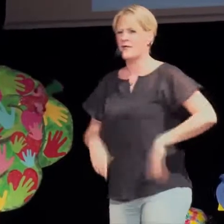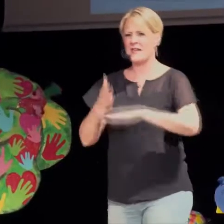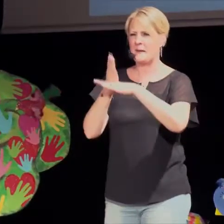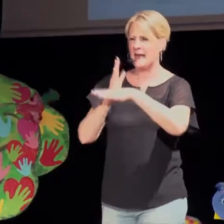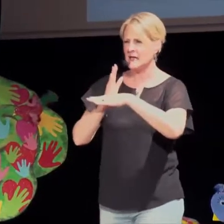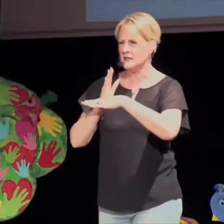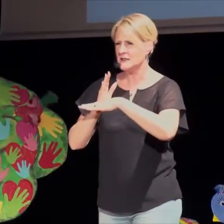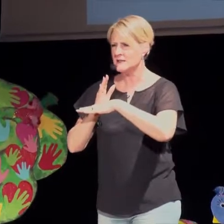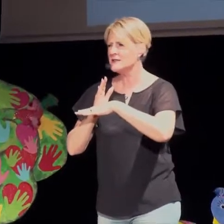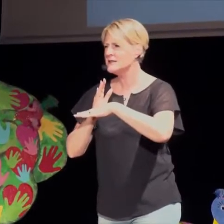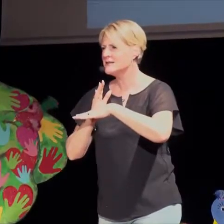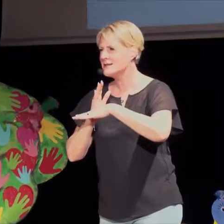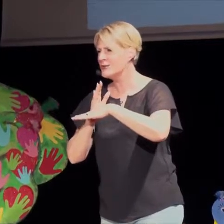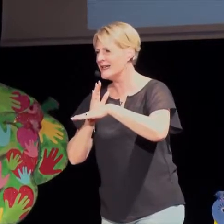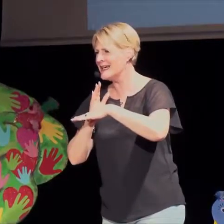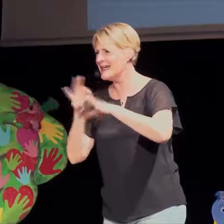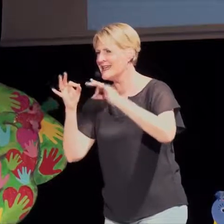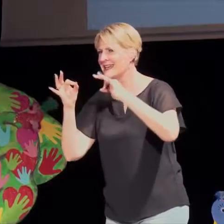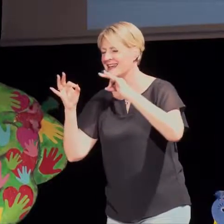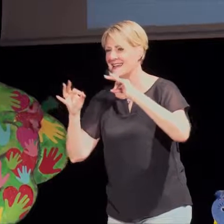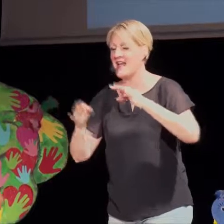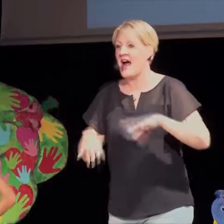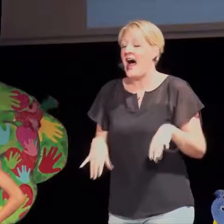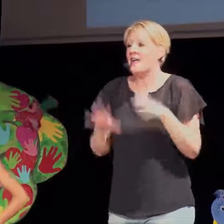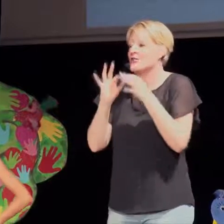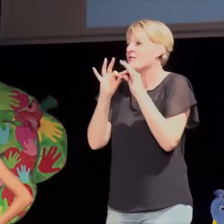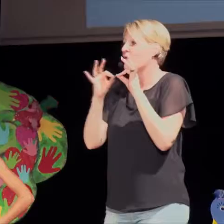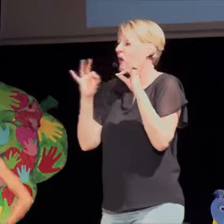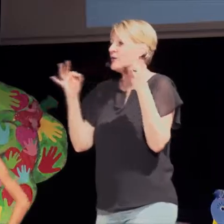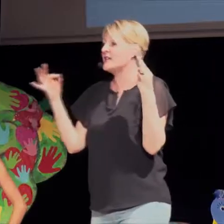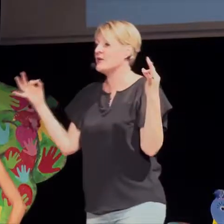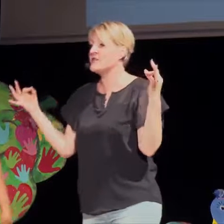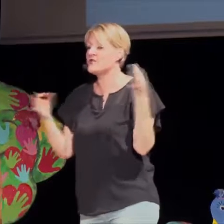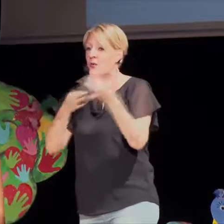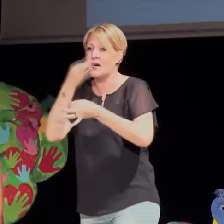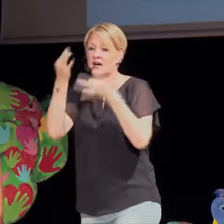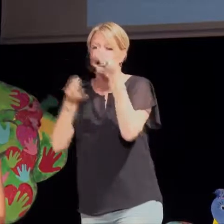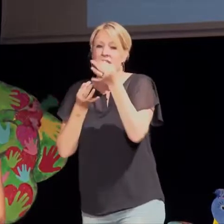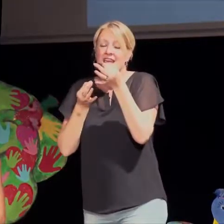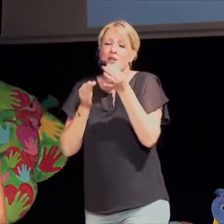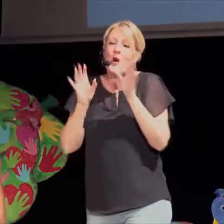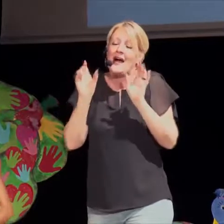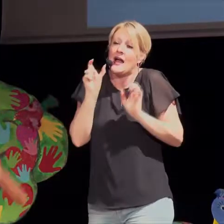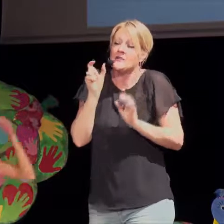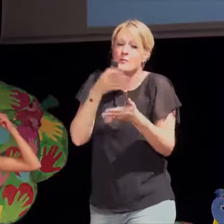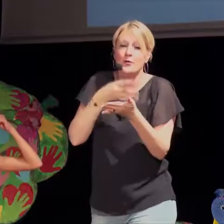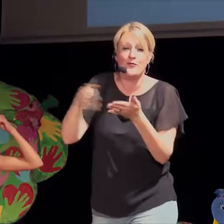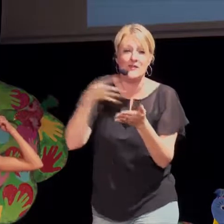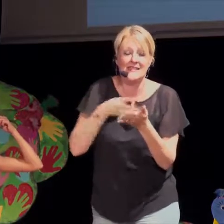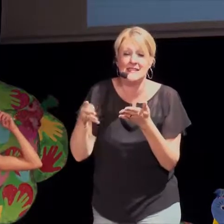vous êtes prêts? Oui? Alors, je vais vous raconter une histoire. Il y aura un petit peu de français